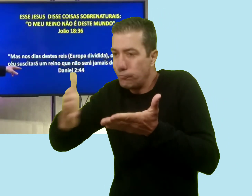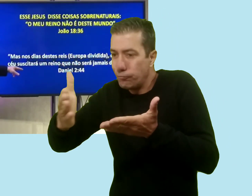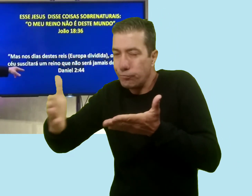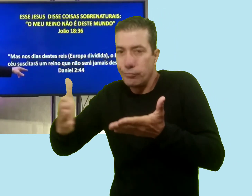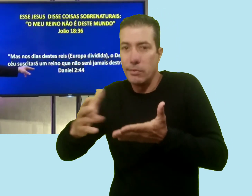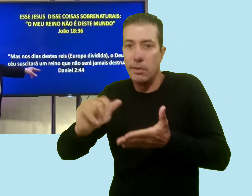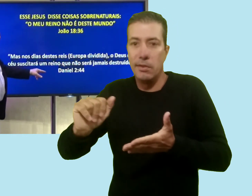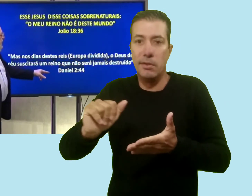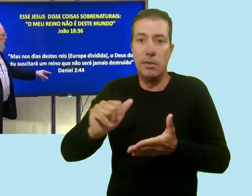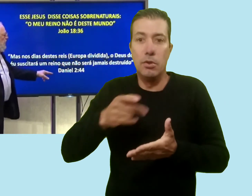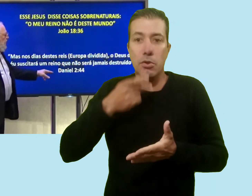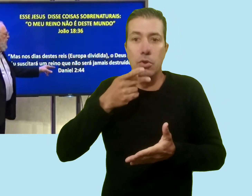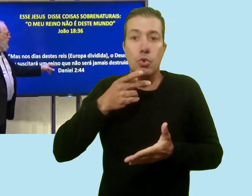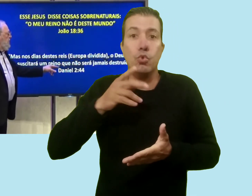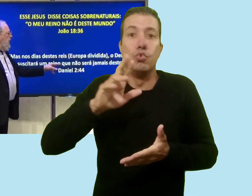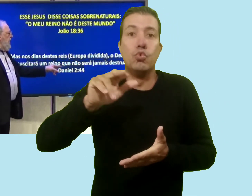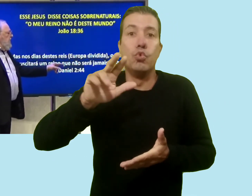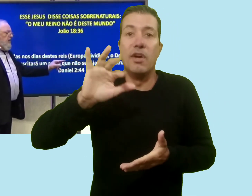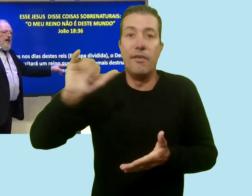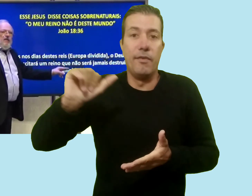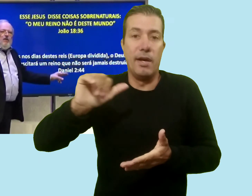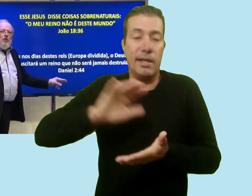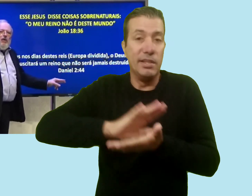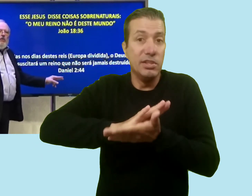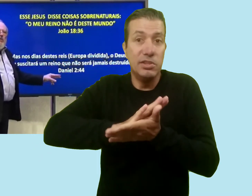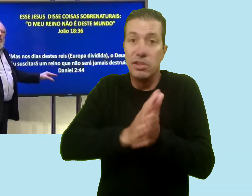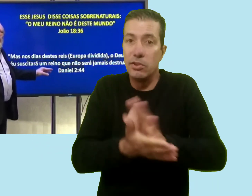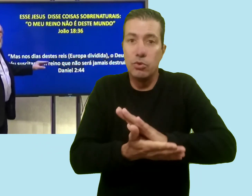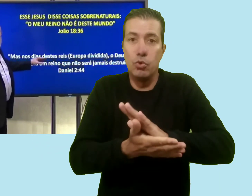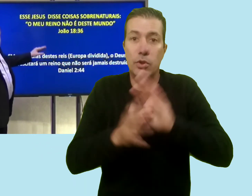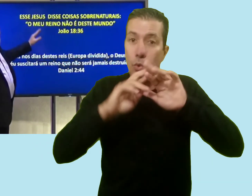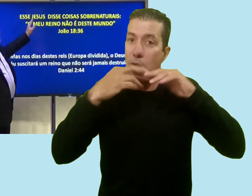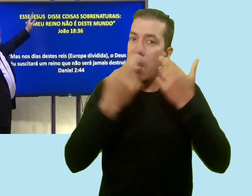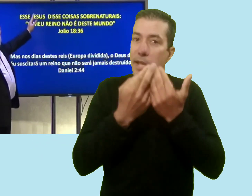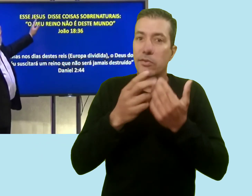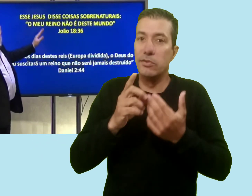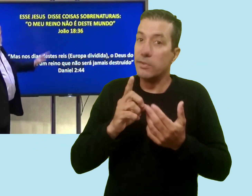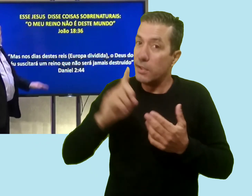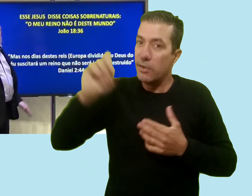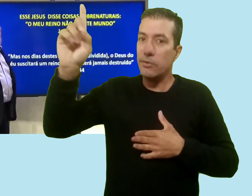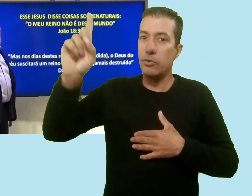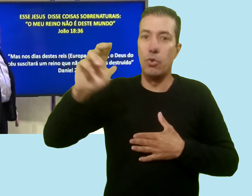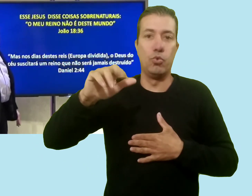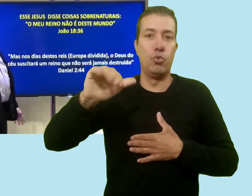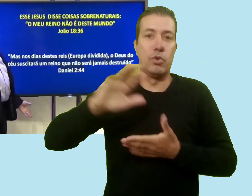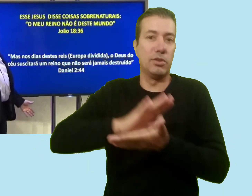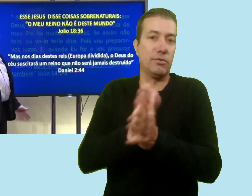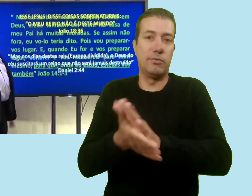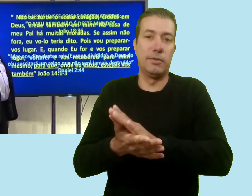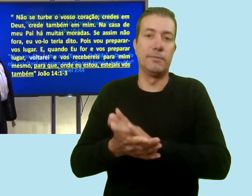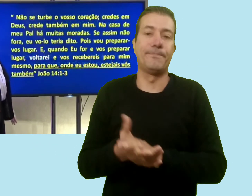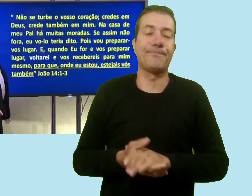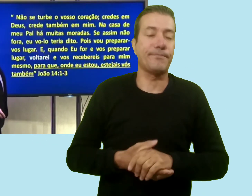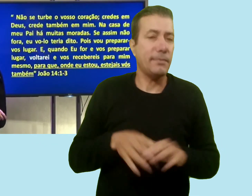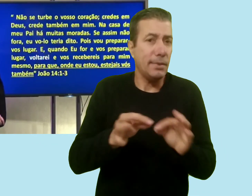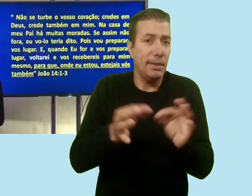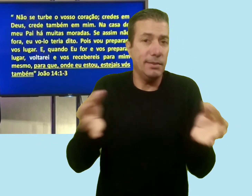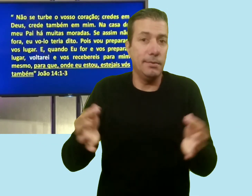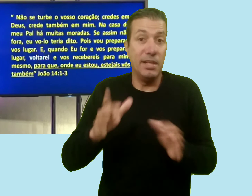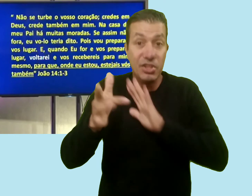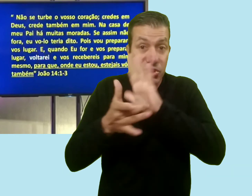céu suscitará um reino que não será jamais destruído, o reino de Jesus. É simples assim, gente.